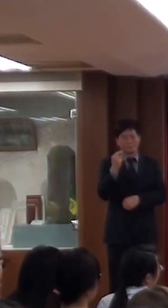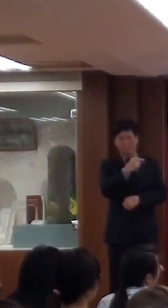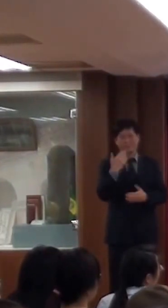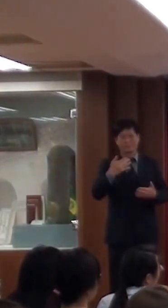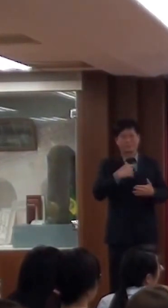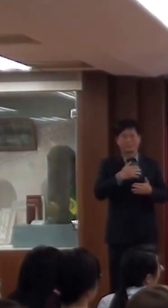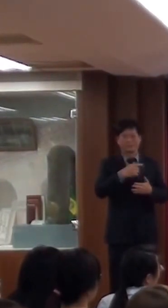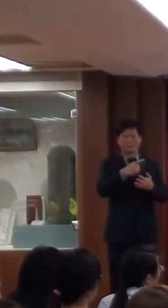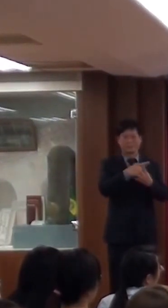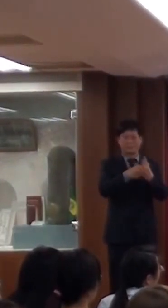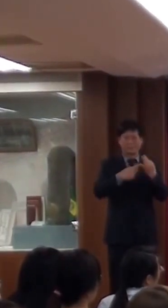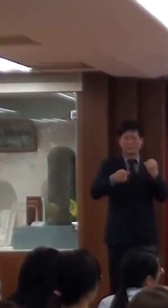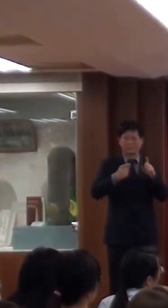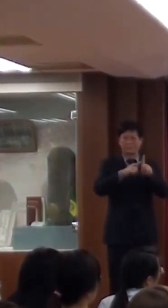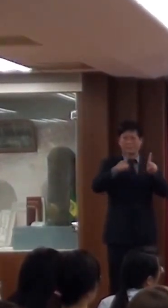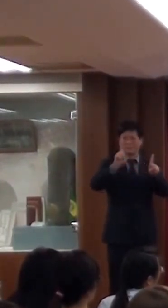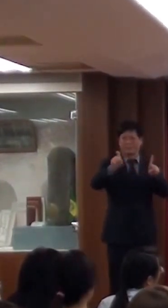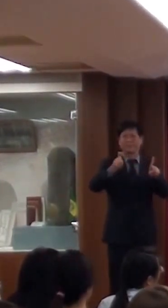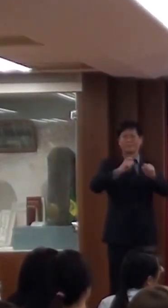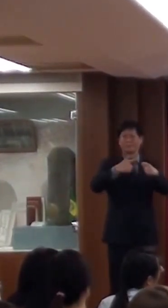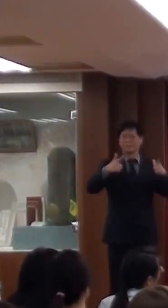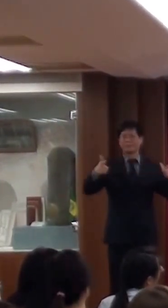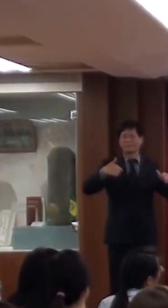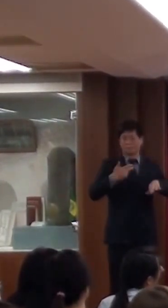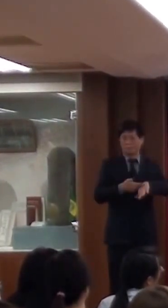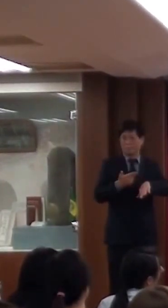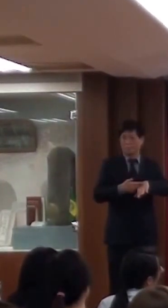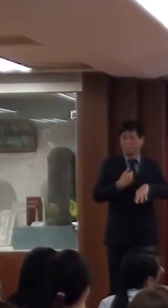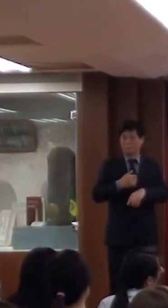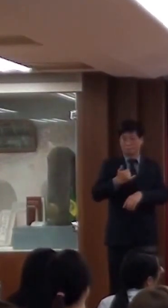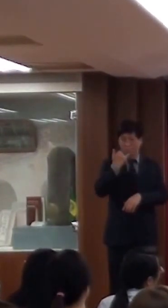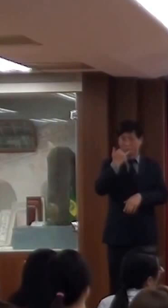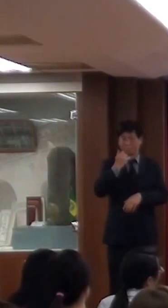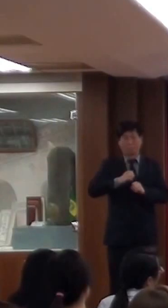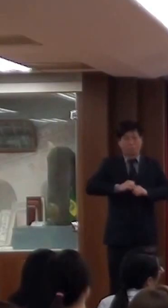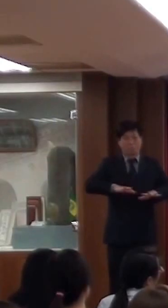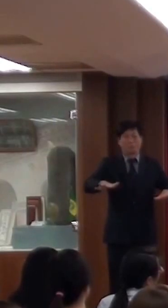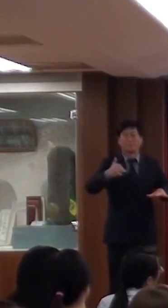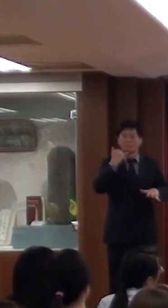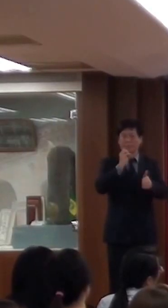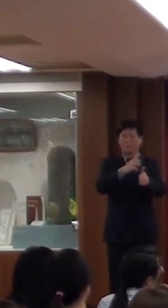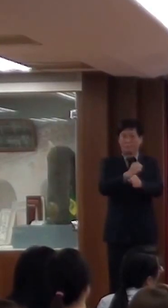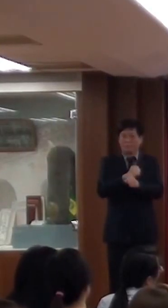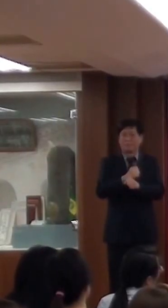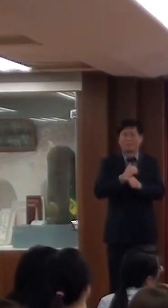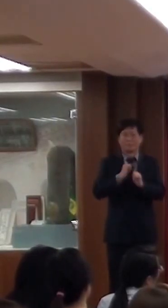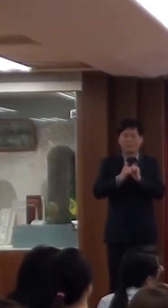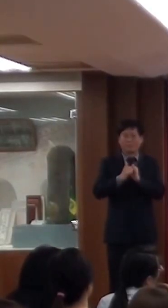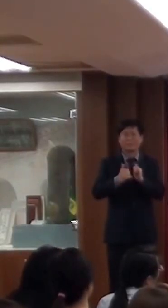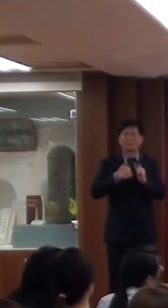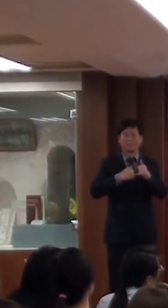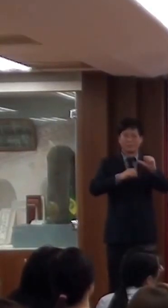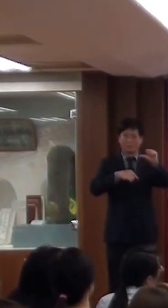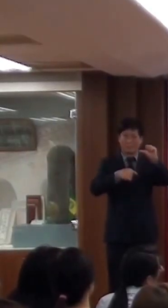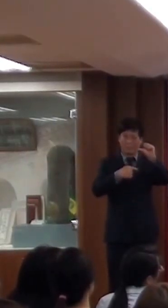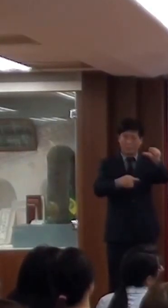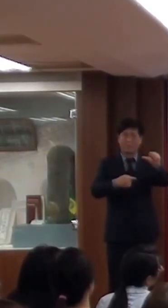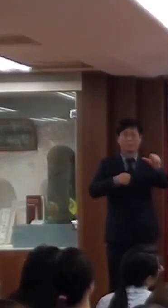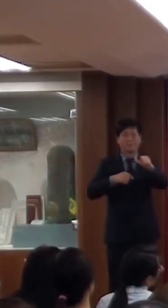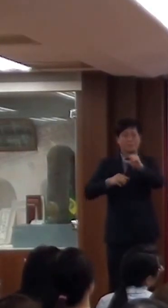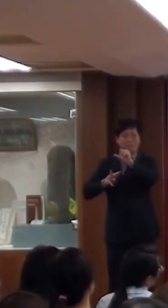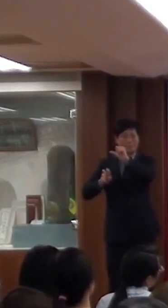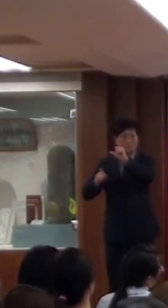了，1、2、3、4、5、6、7、8、9、10各种不同的方式，就叫铺天盖地提醒我们所有的民众，记得要在5月1号